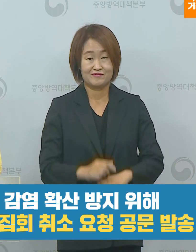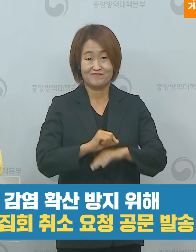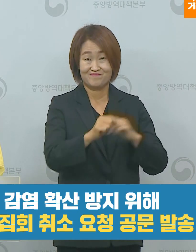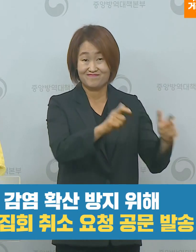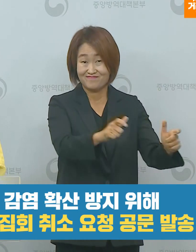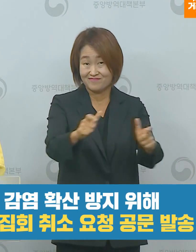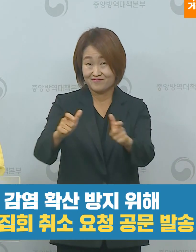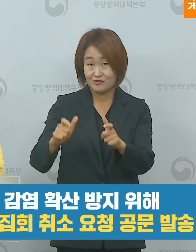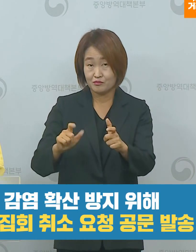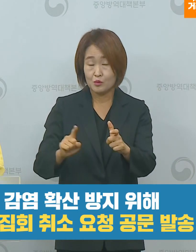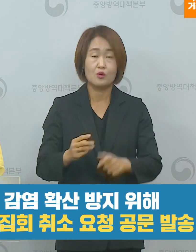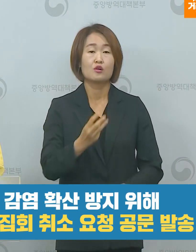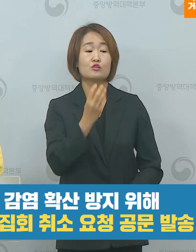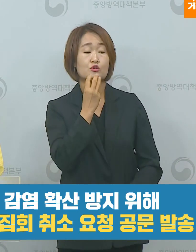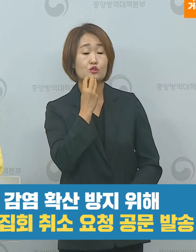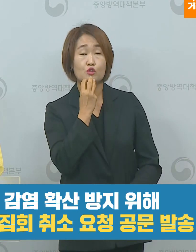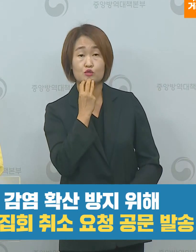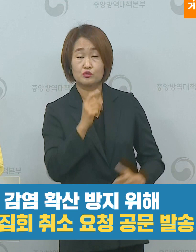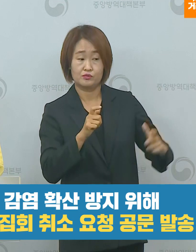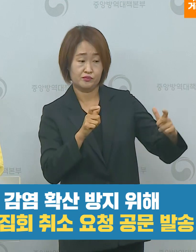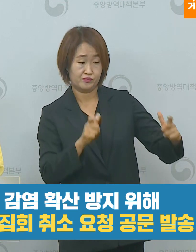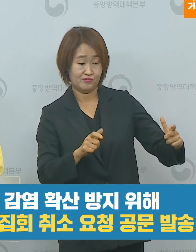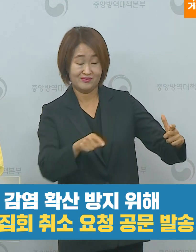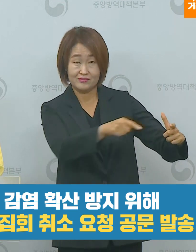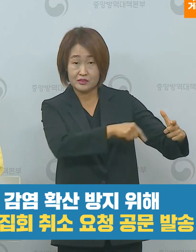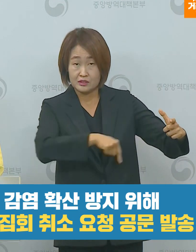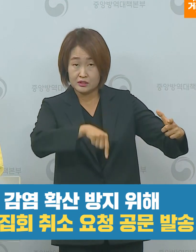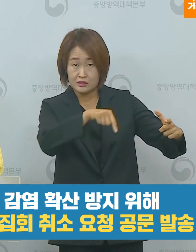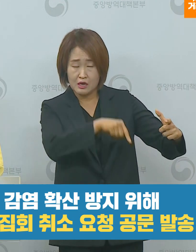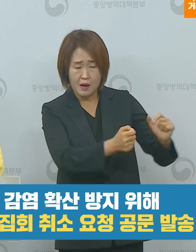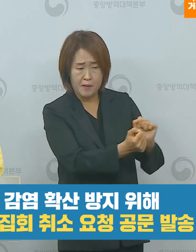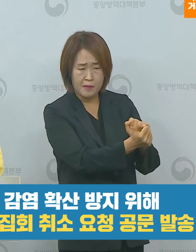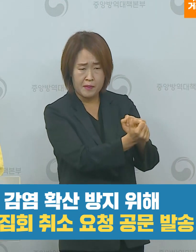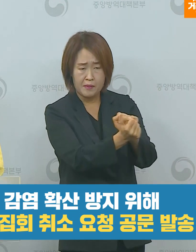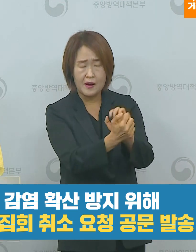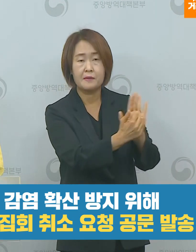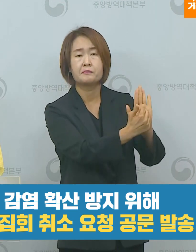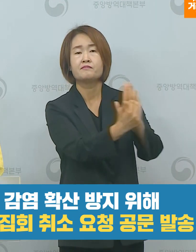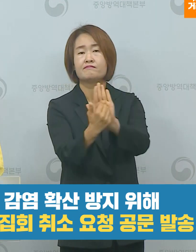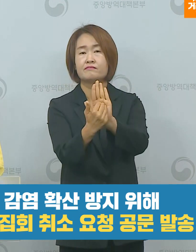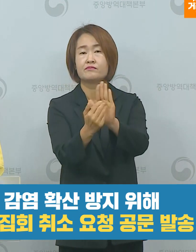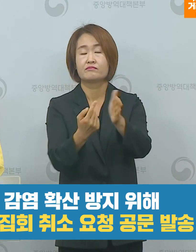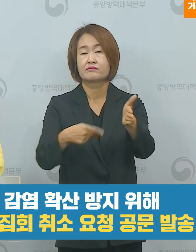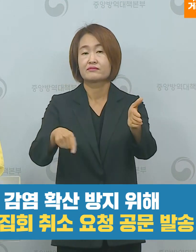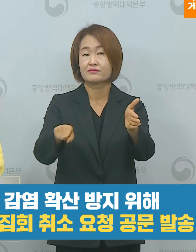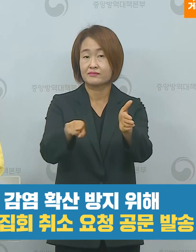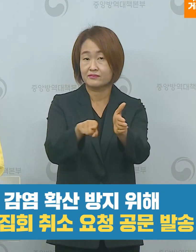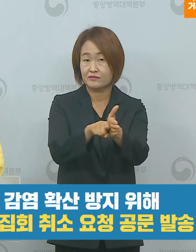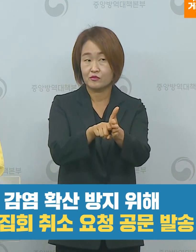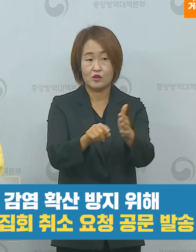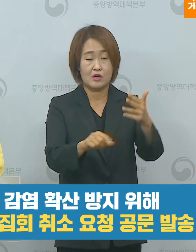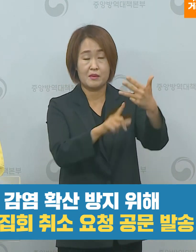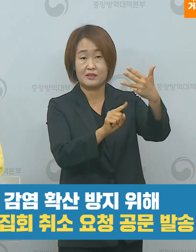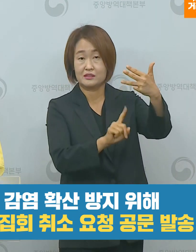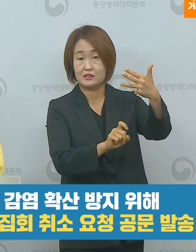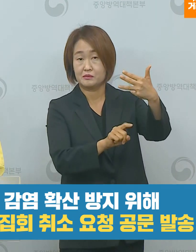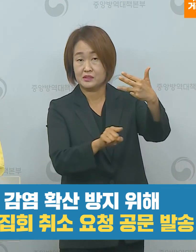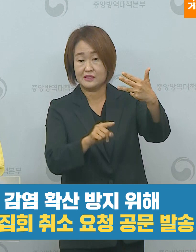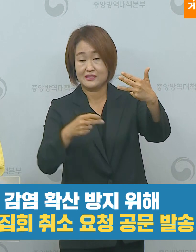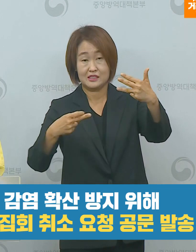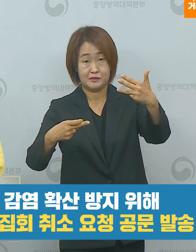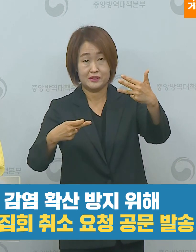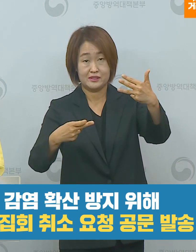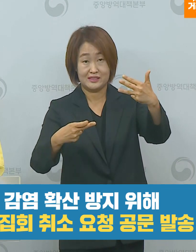관련해서 서울특별시에서는 서울 지역의 감염 확산 방지를 위해서 8월 11일,